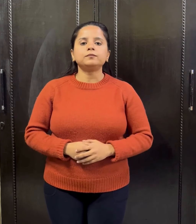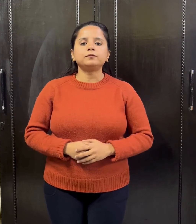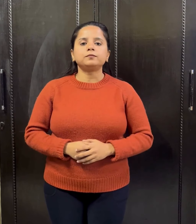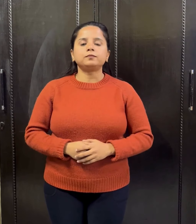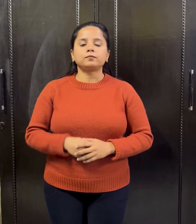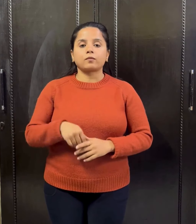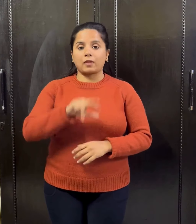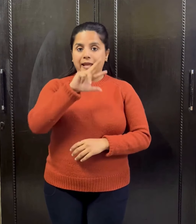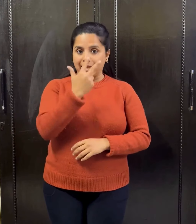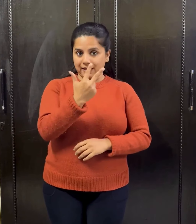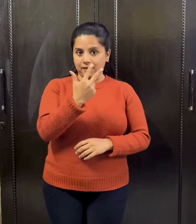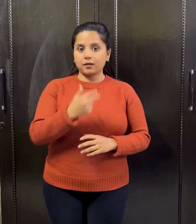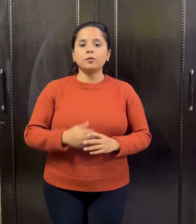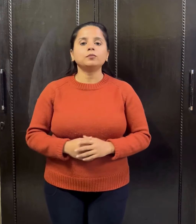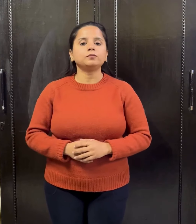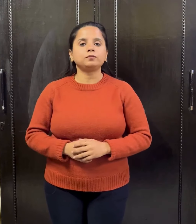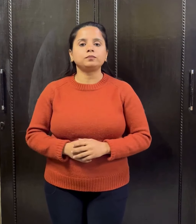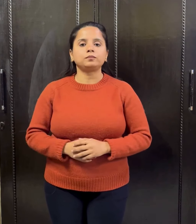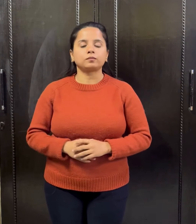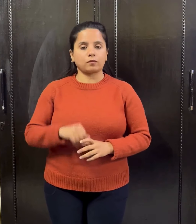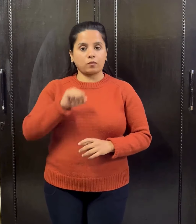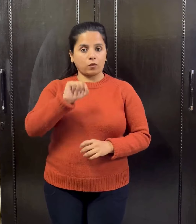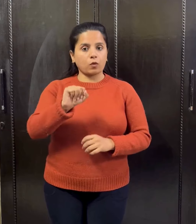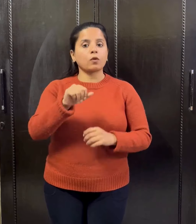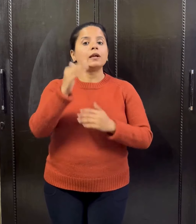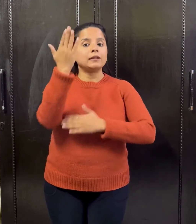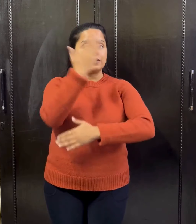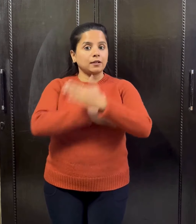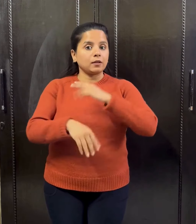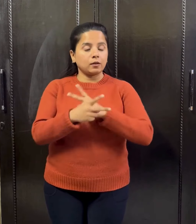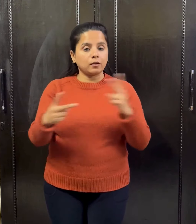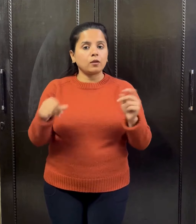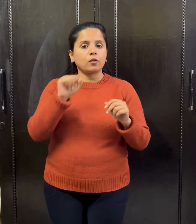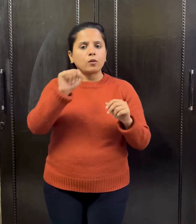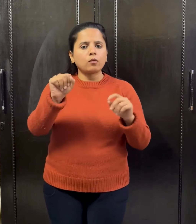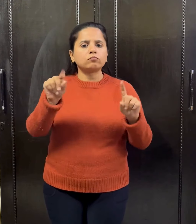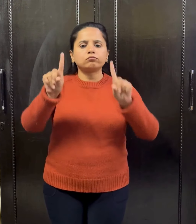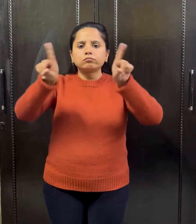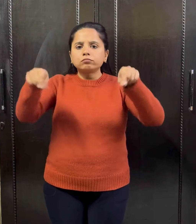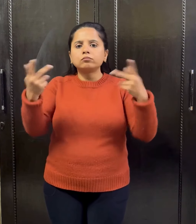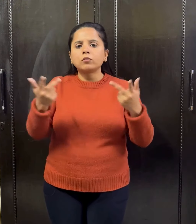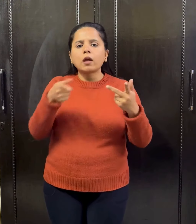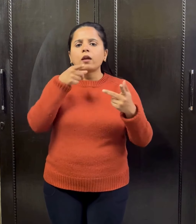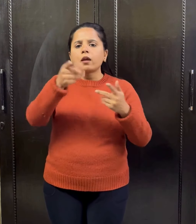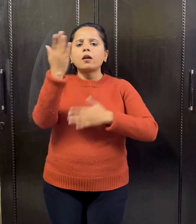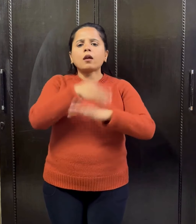8वां, कृपया डिसेबिलिटी की ब्रॉड कैटेगरी मेंशन करें।